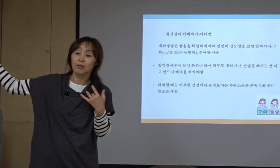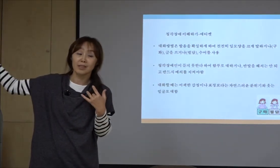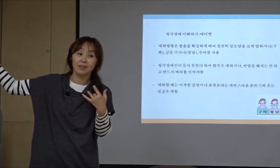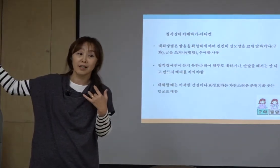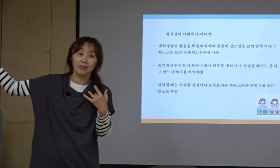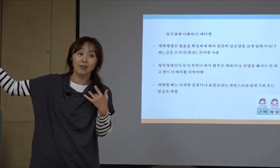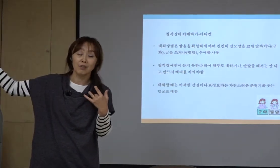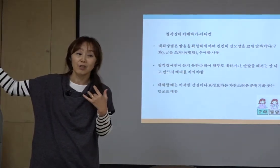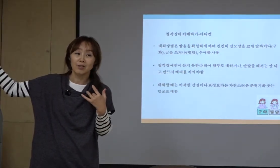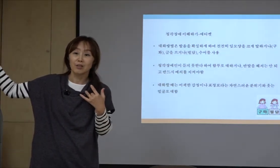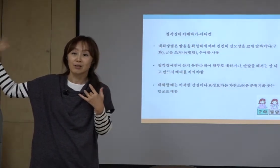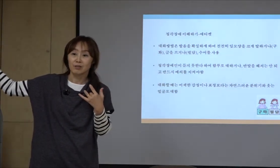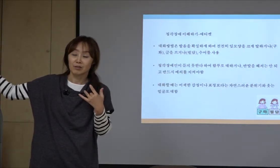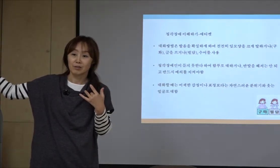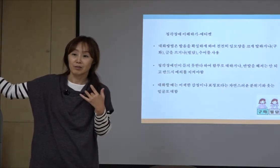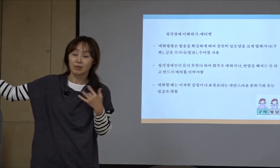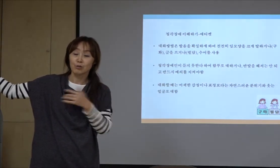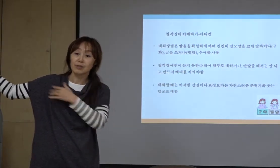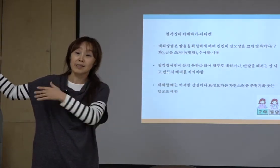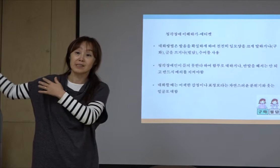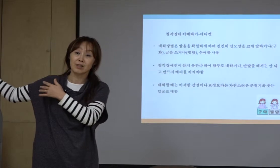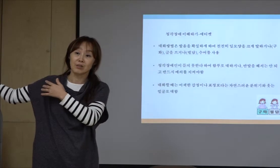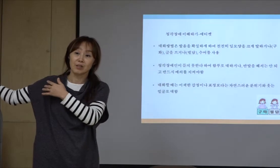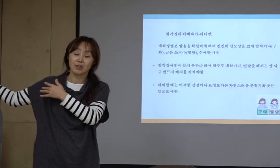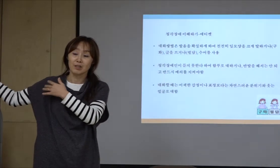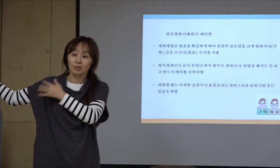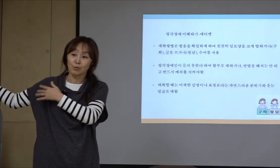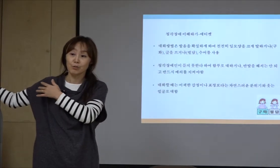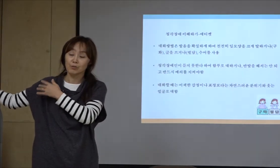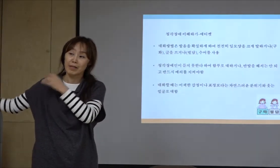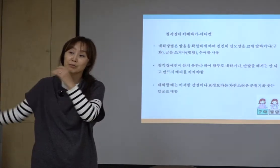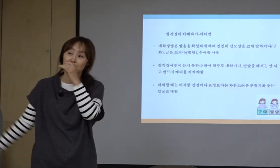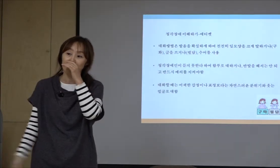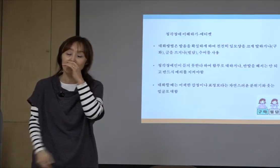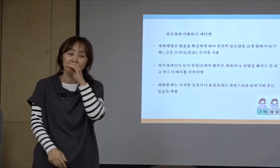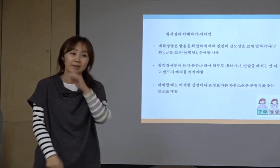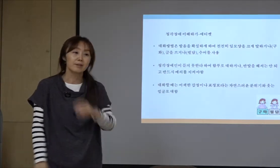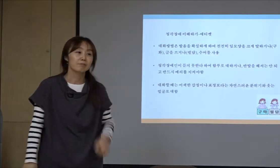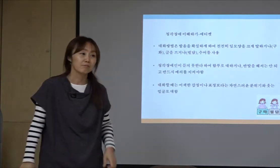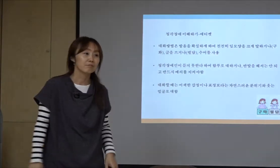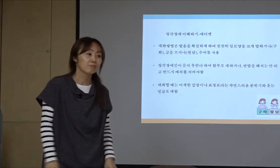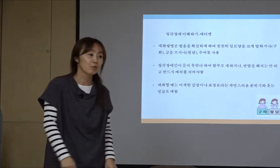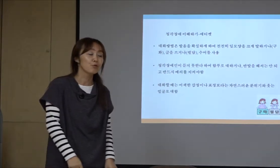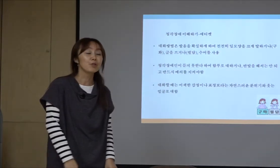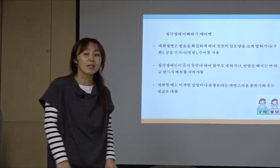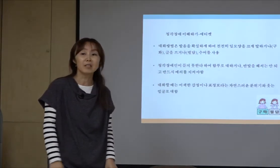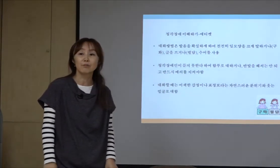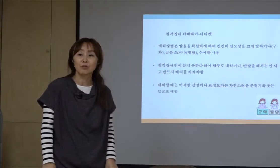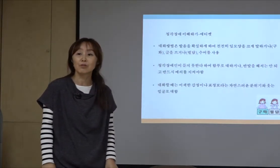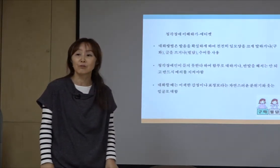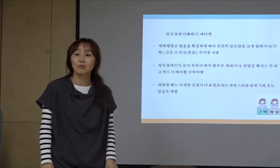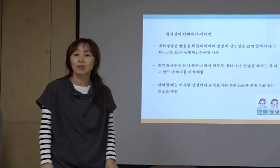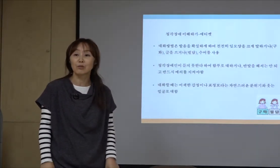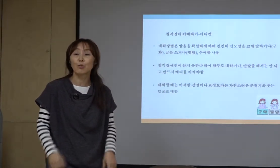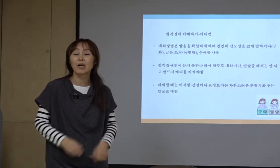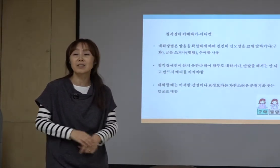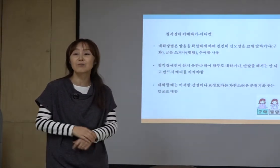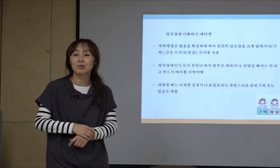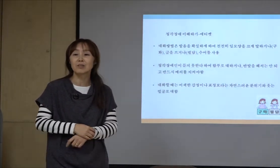같은 데 가서 그 코스가 있어요. 저 코스 밟으면은 꾸준히 하시는 분들은 붙어요. 오래 하시는 분들은